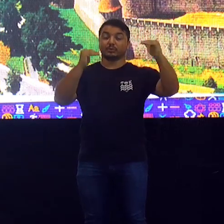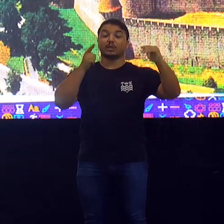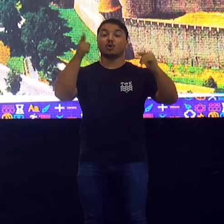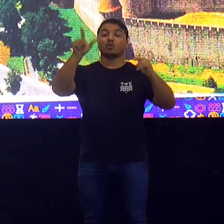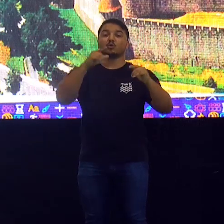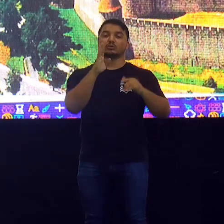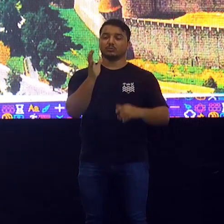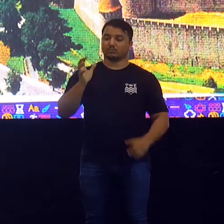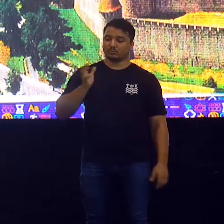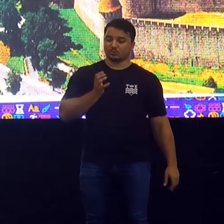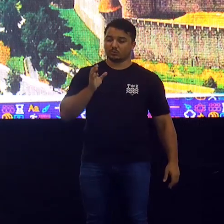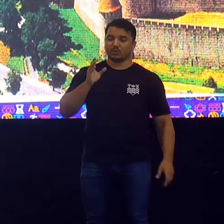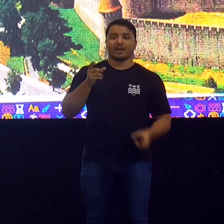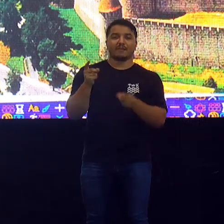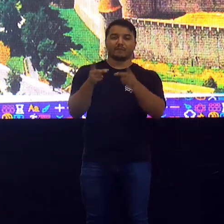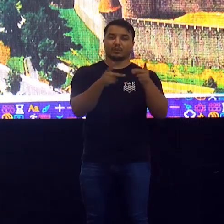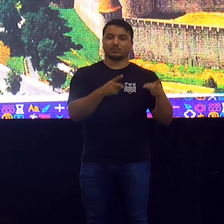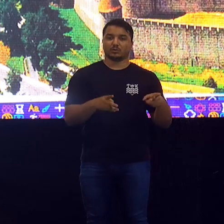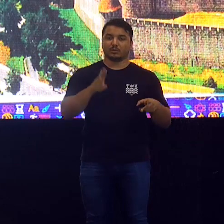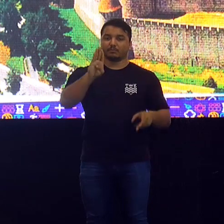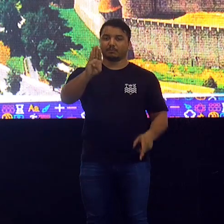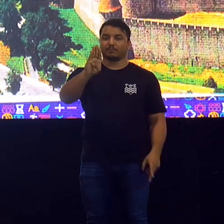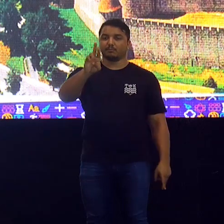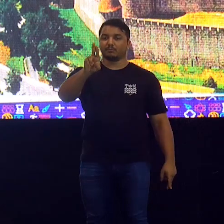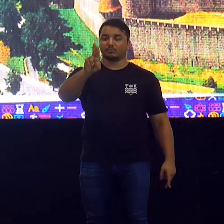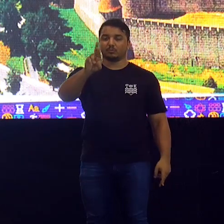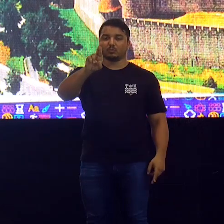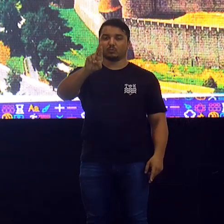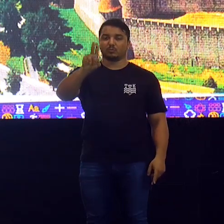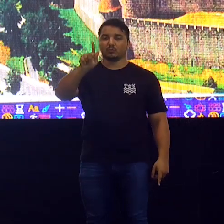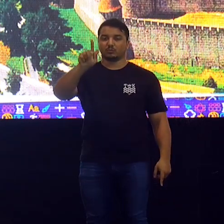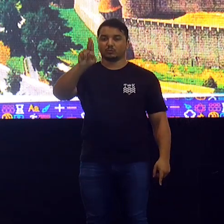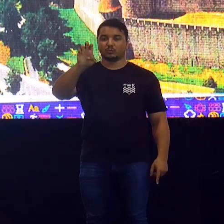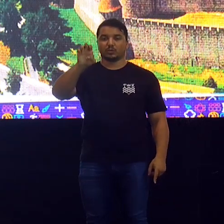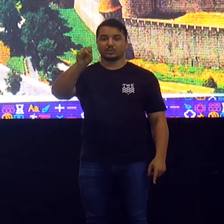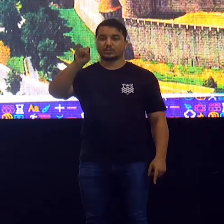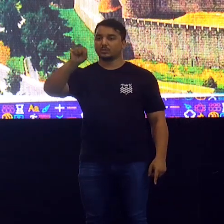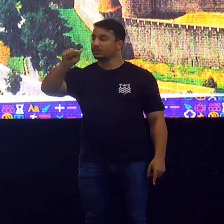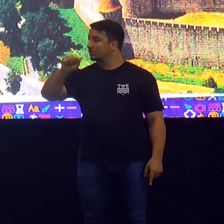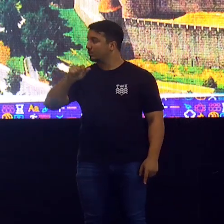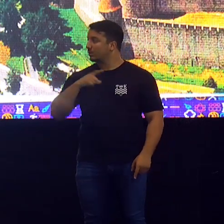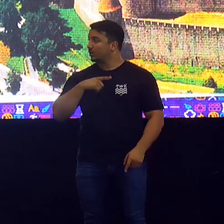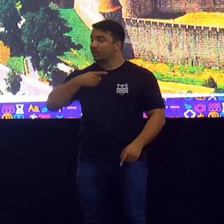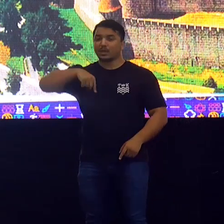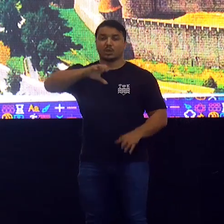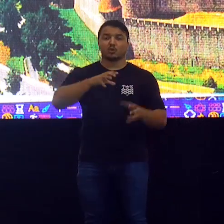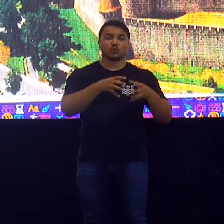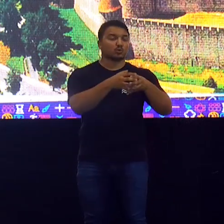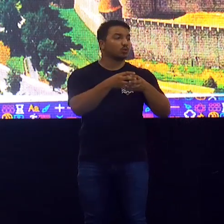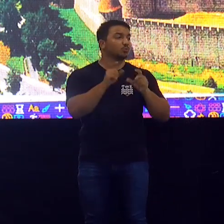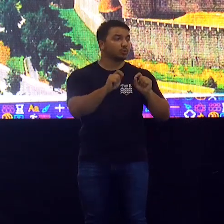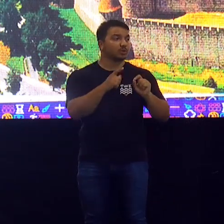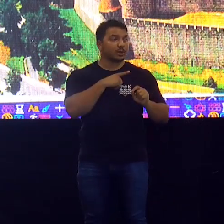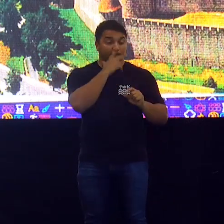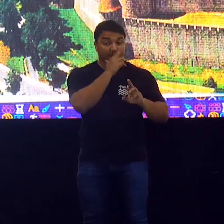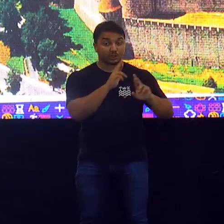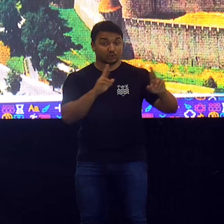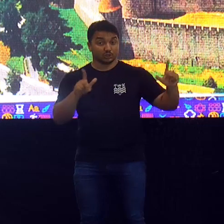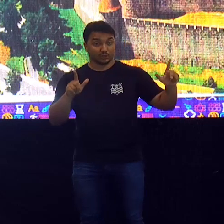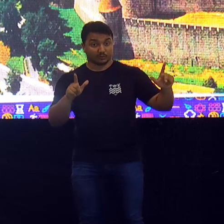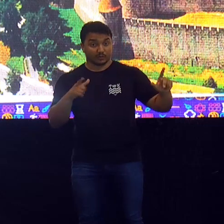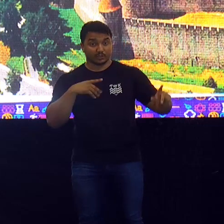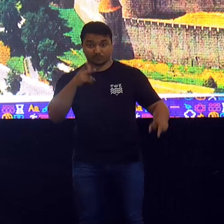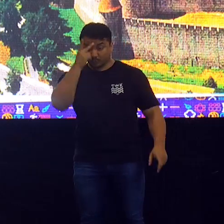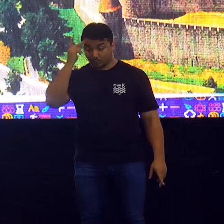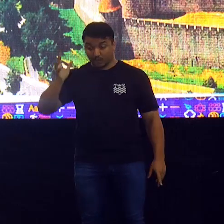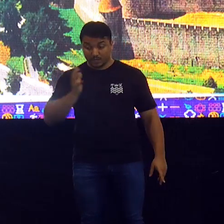aí: burguesia. É aí que a burguesia surge. A burguesia, diferente do